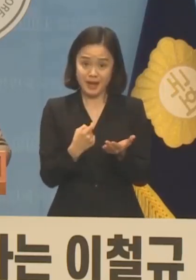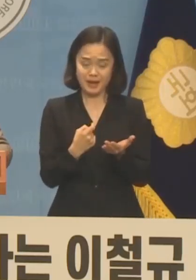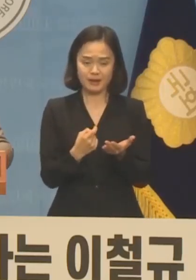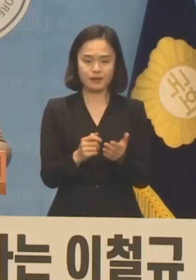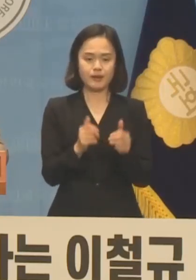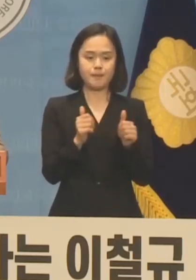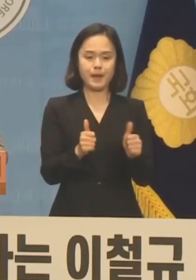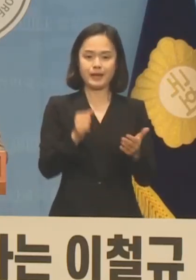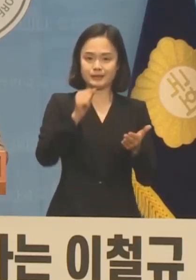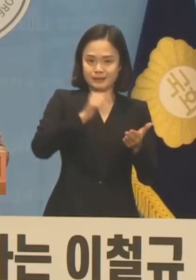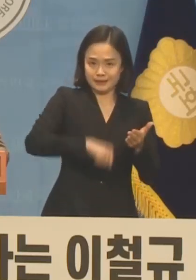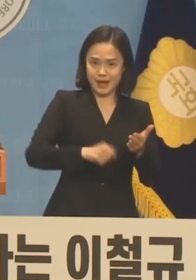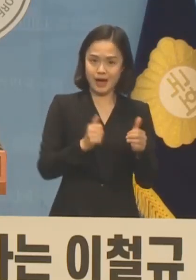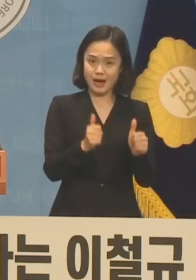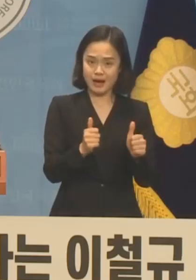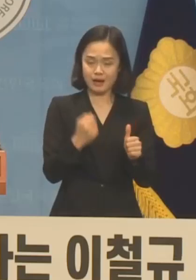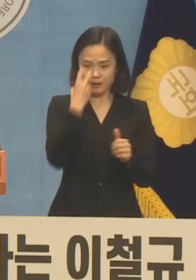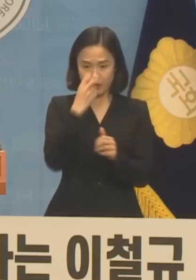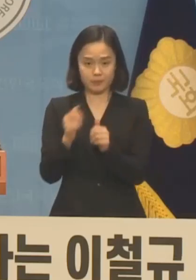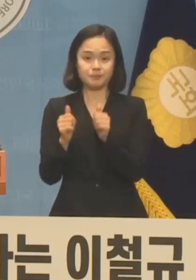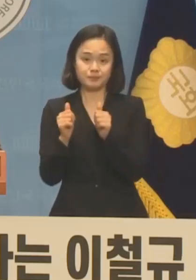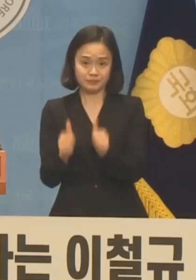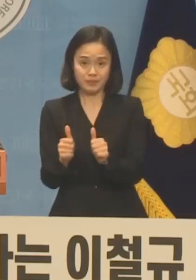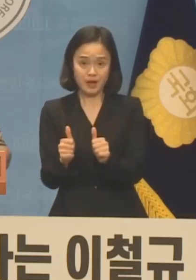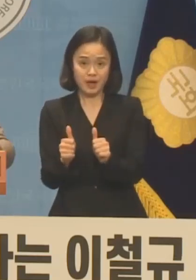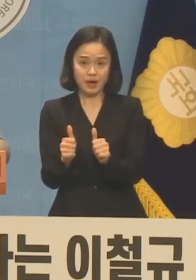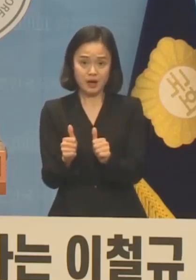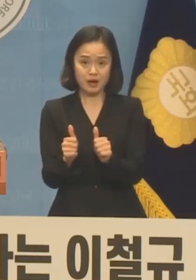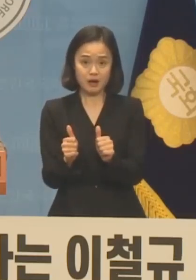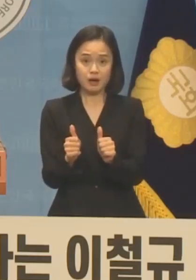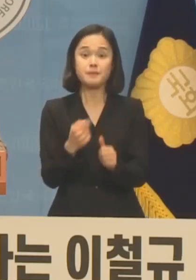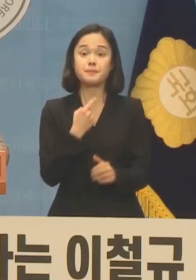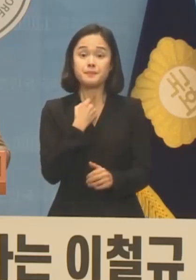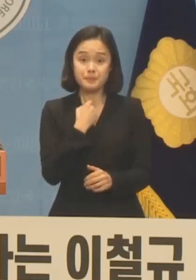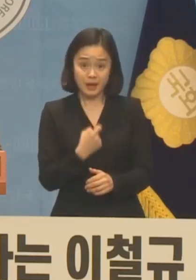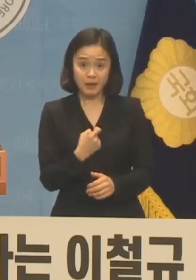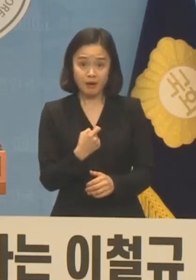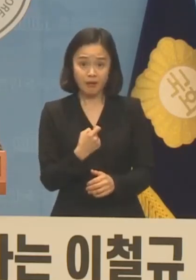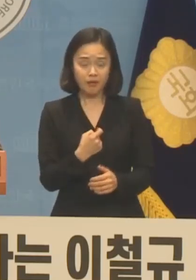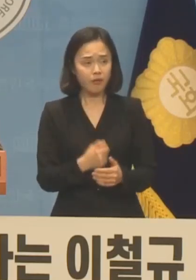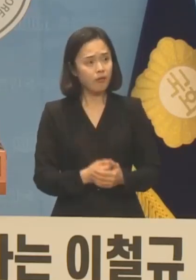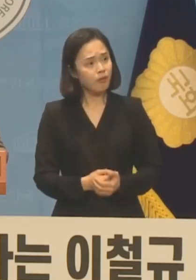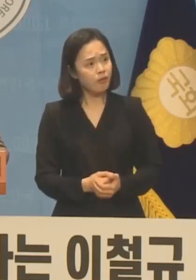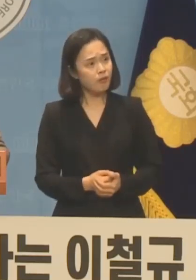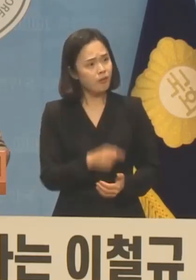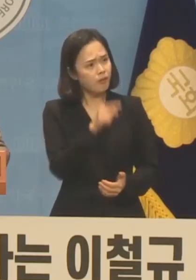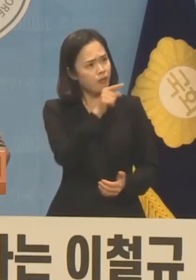그 누구보다도 체포영장 집행이라는 엄중한 사법 절차에 대해